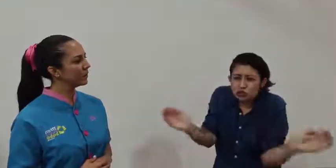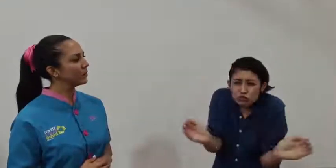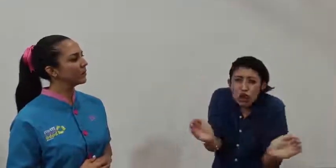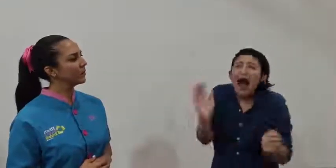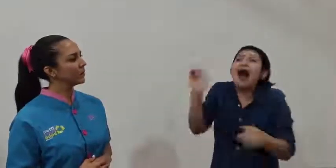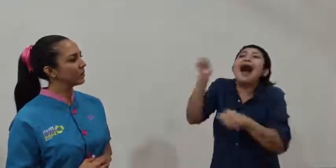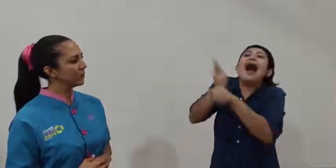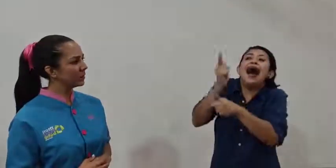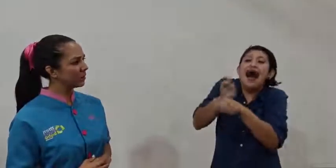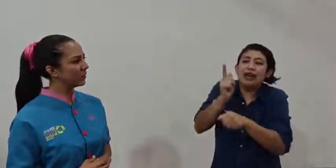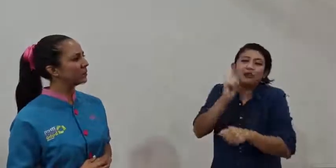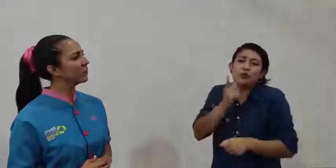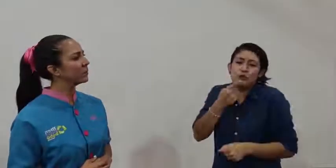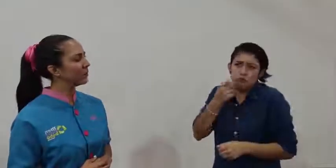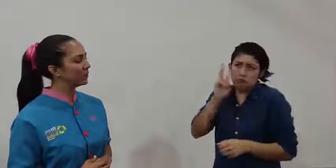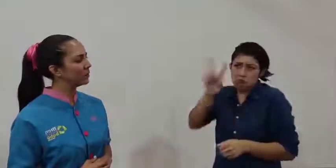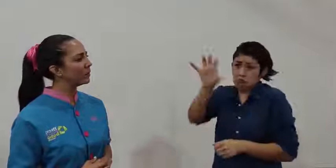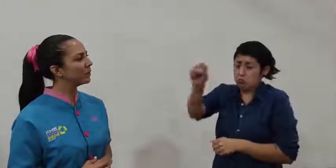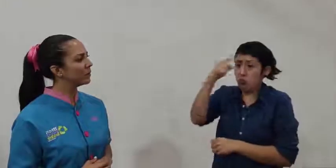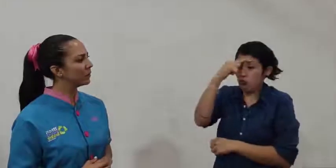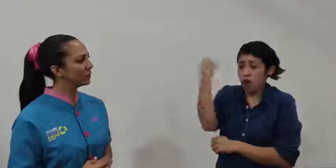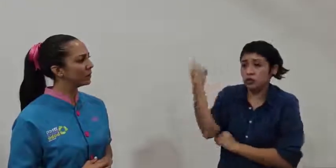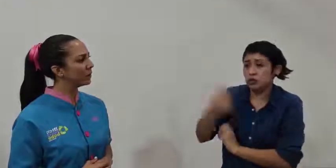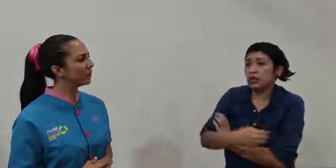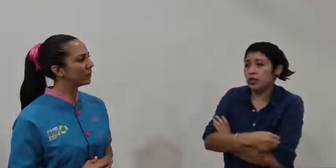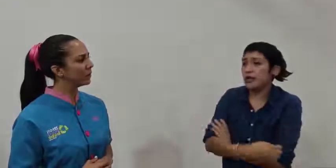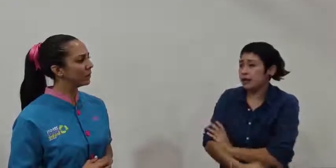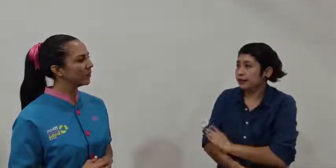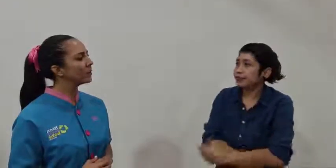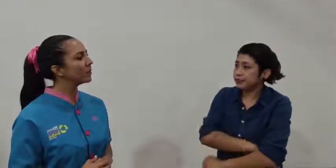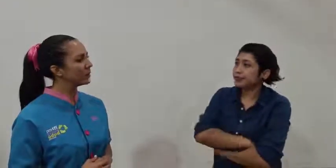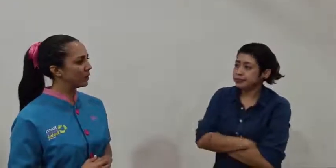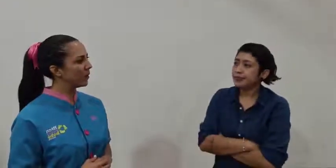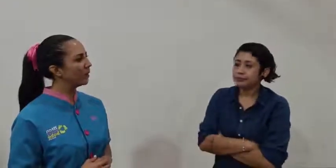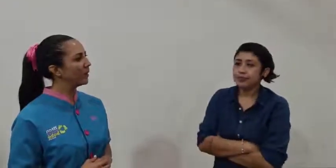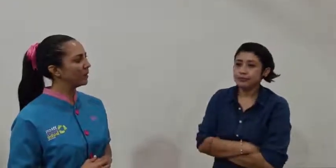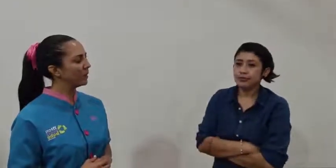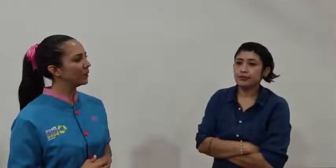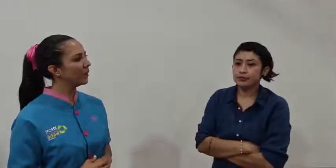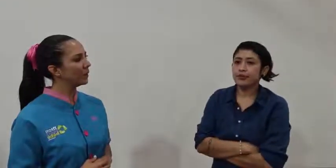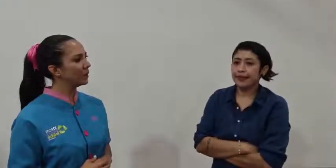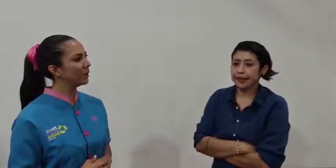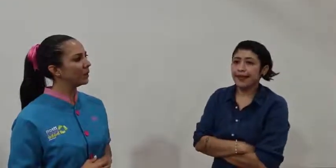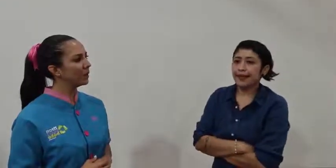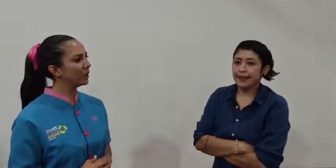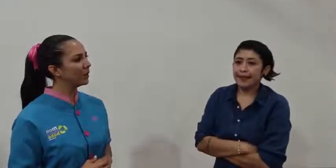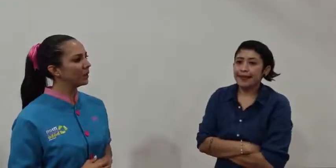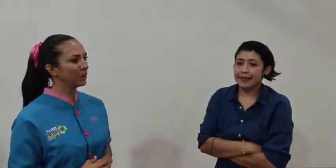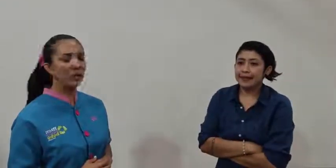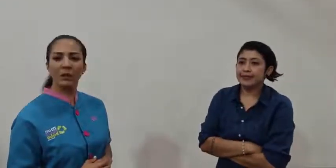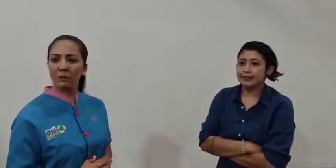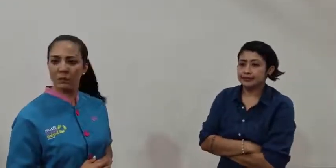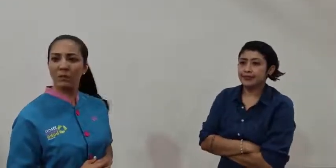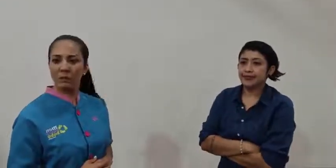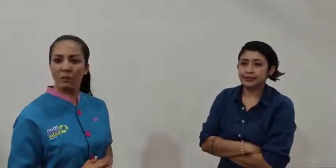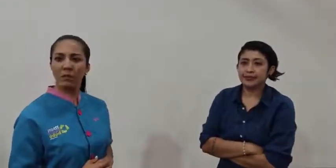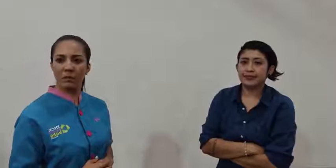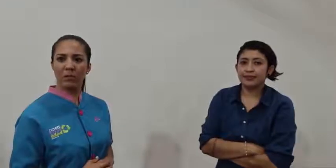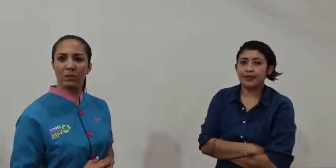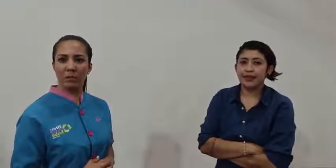las cosas, el sordo se va a tratar de comunicarse contigo porque sabe que no sabe lengua de señas, y tú puedes